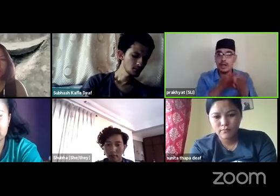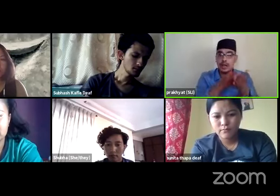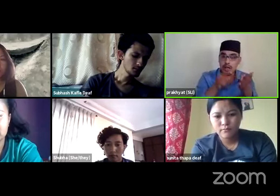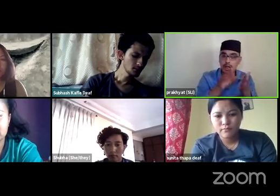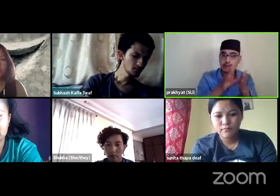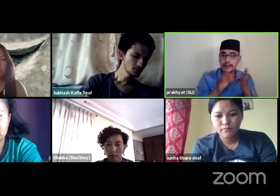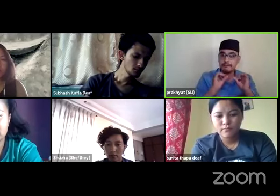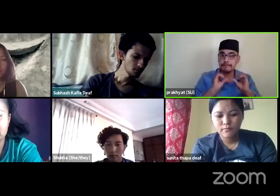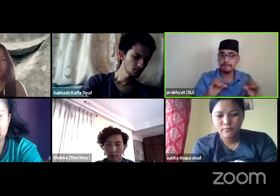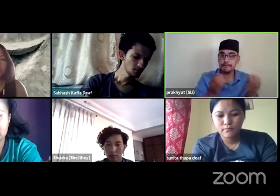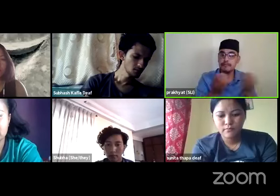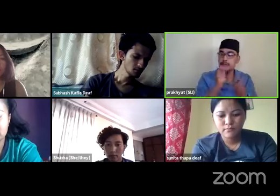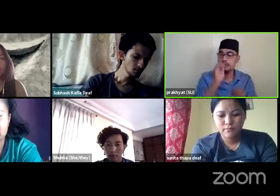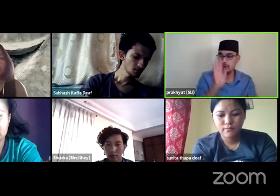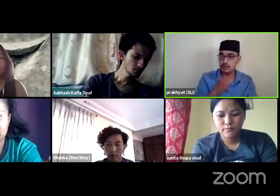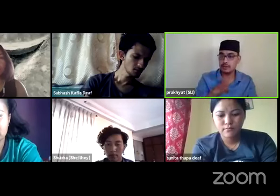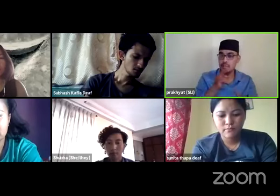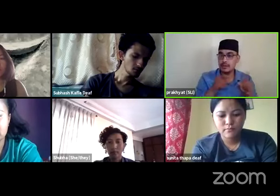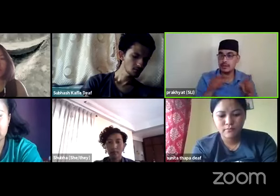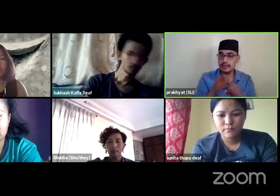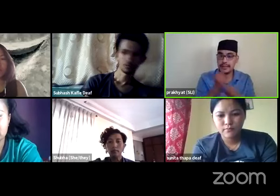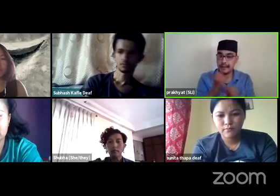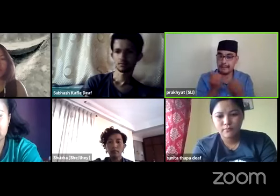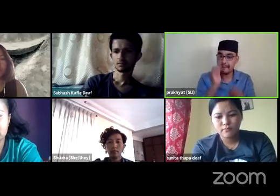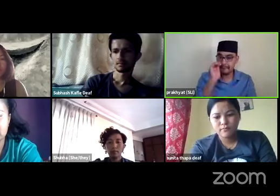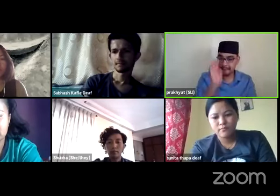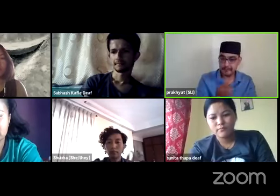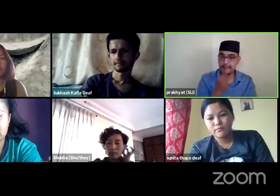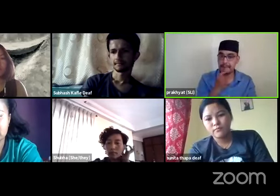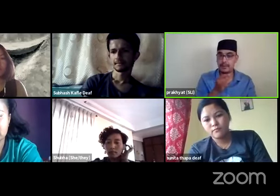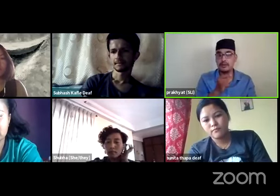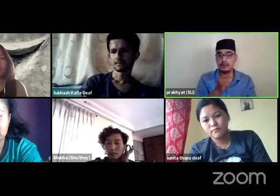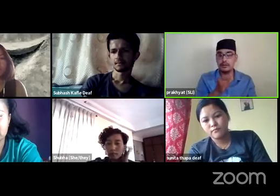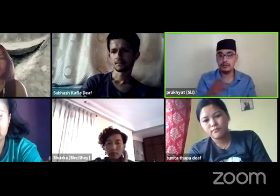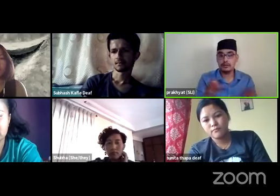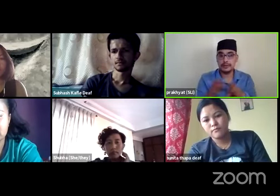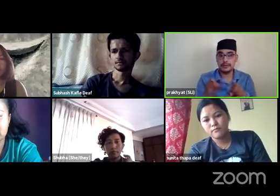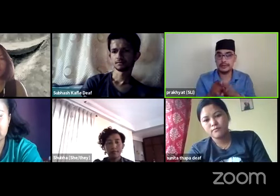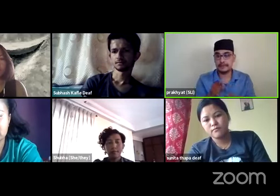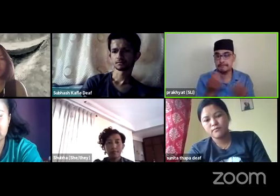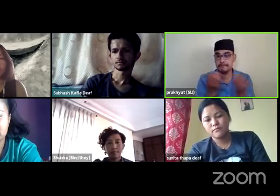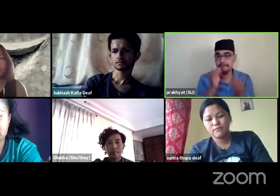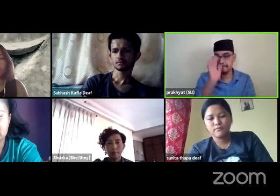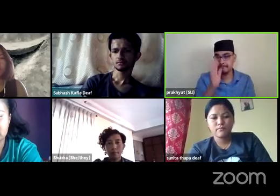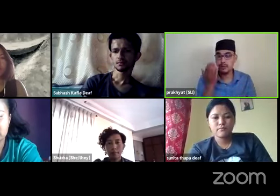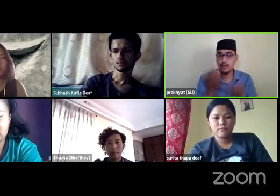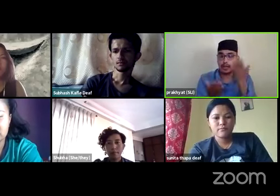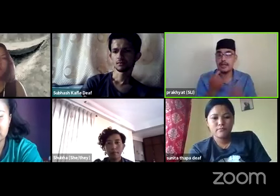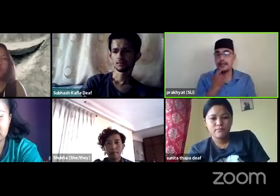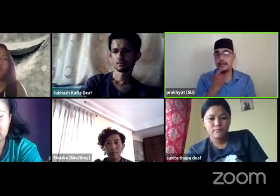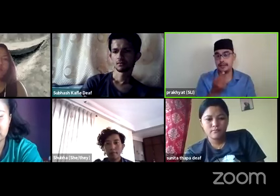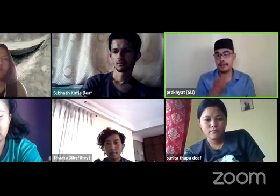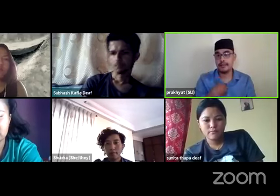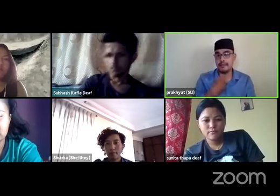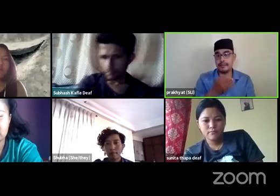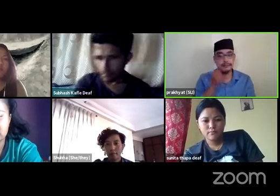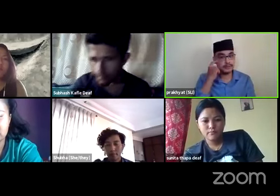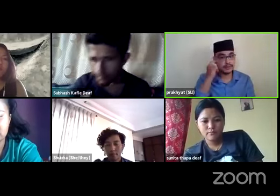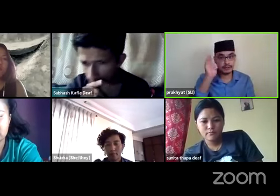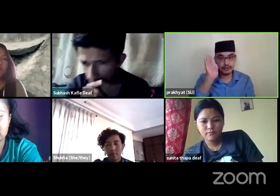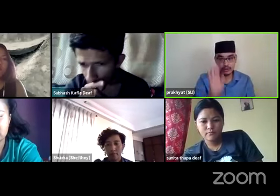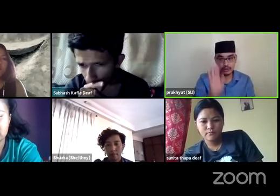युज गर्न सक्छौँ यो कुरामा हामीले काम गर्न सक्छौँ भन्ने किसिमको कुराहरू चाहिँ हामीले गर्न सक्छौँ होला भन्ने चाहिँ मलाई लागेको छ